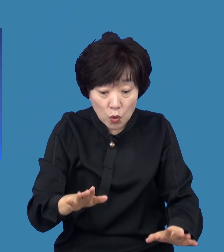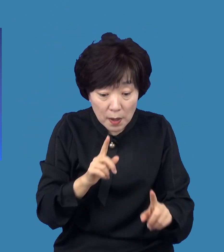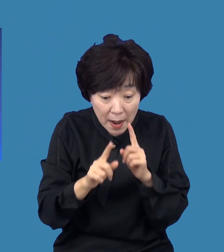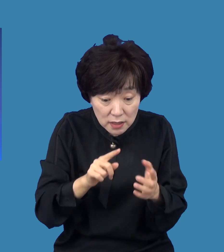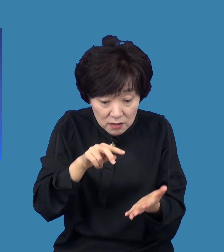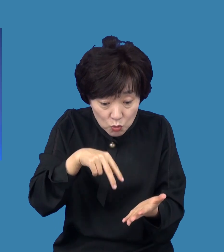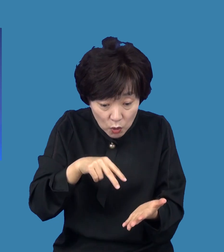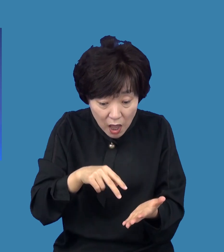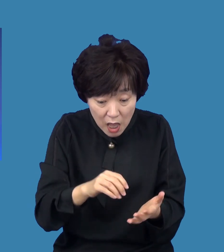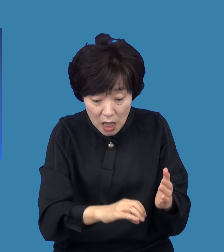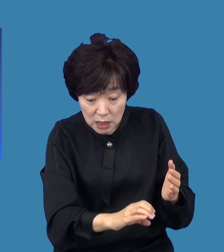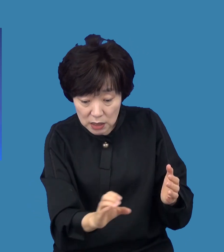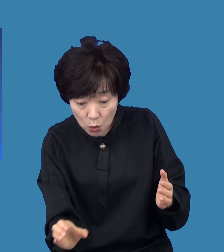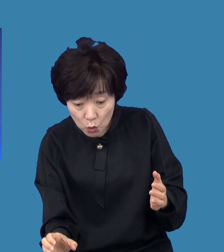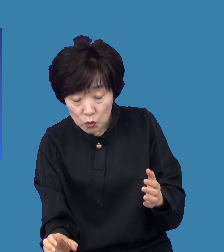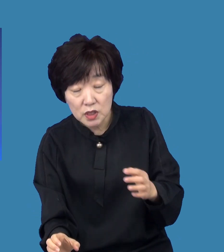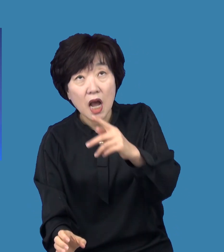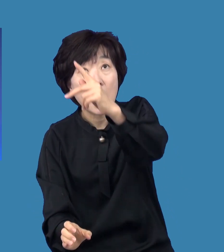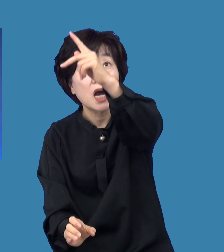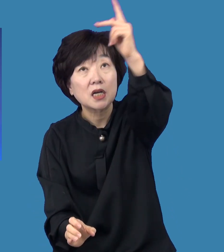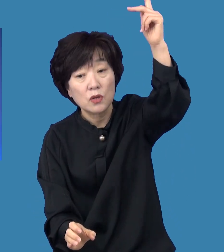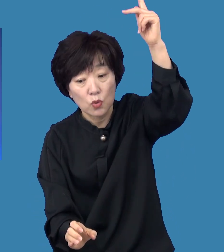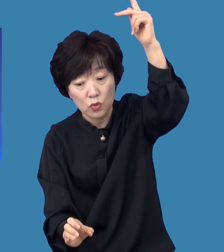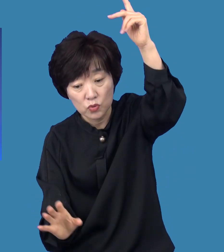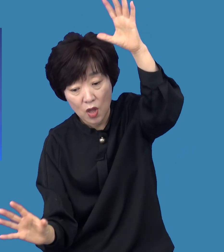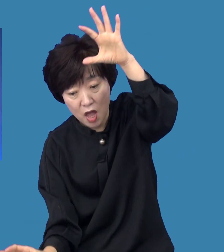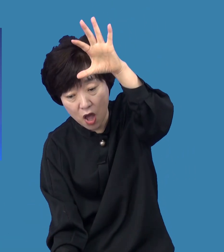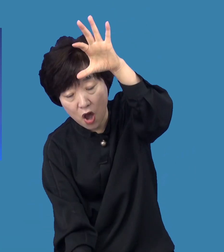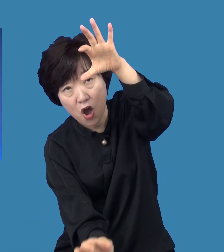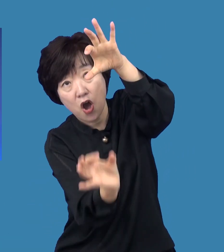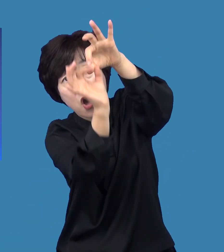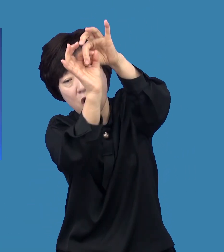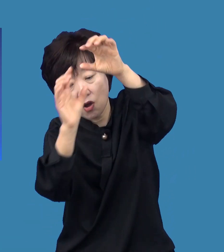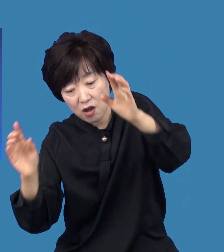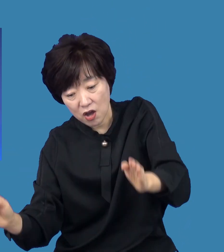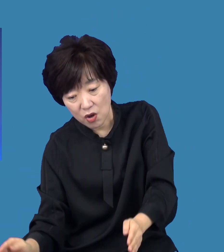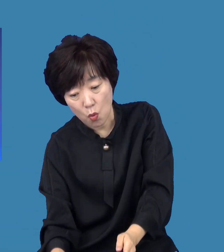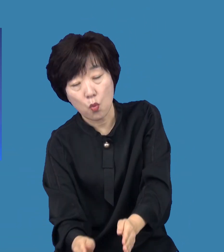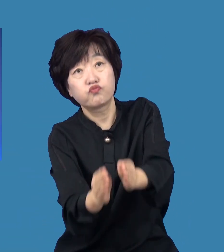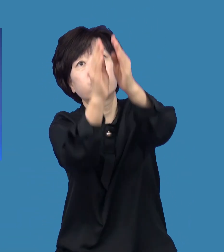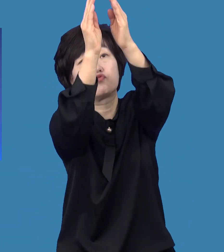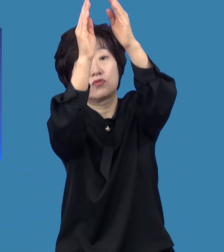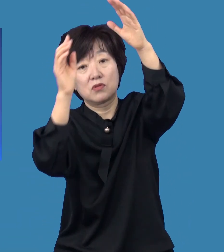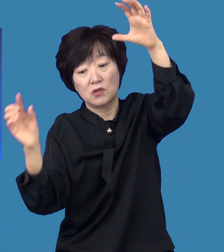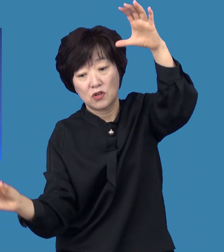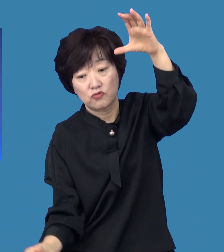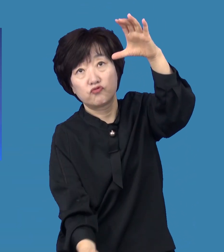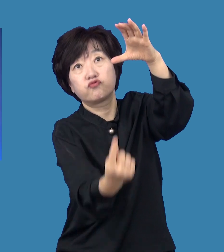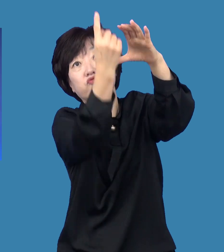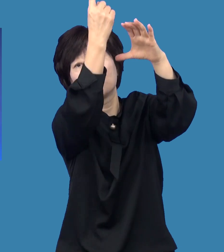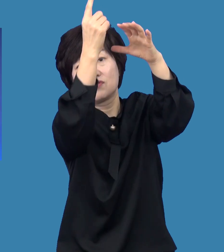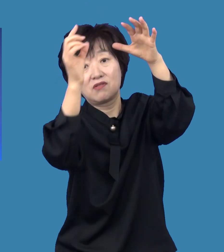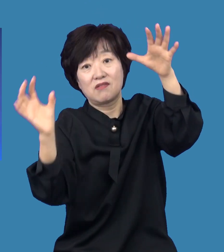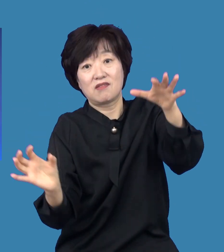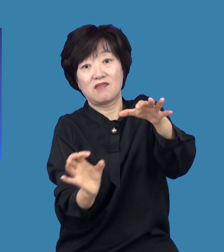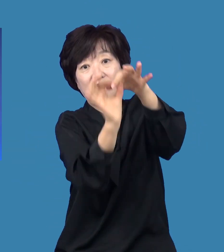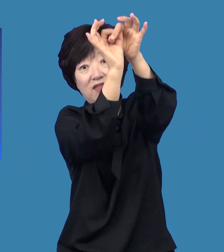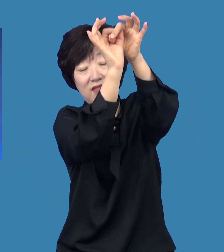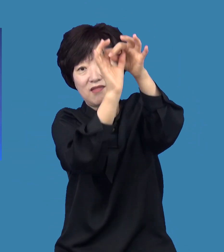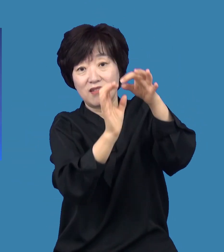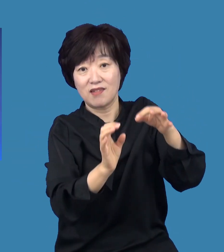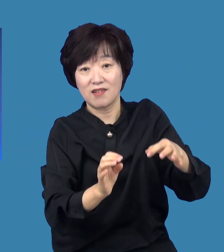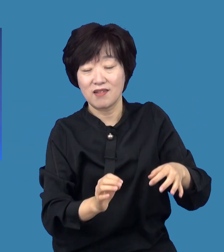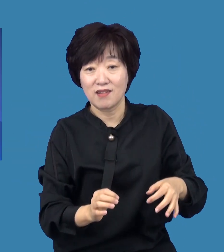안에 있는데 가끔씩은 이 크로노스 시공간이 카이로스의 시공간 안으로 훅 침투해 들어간다는 거예요. 네,